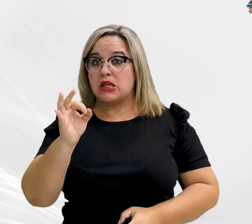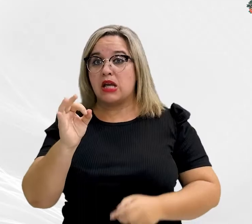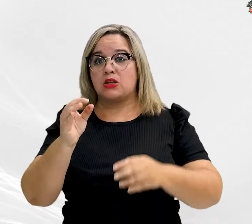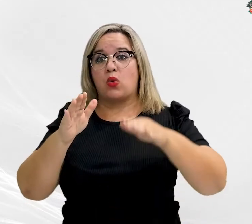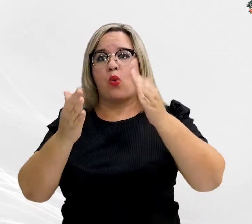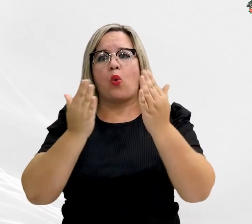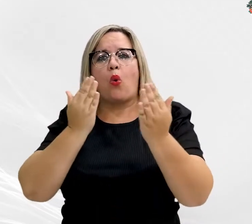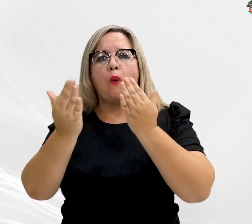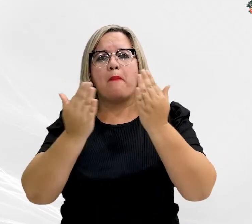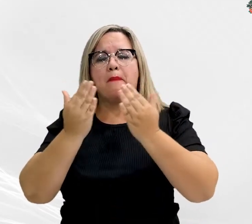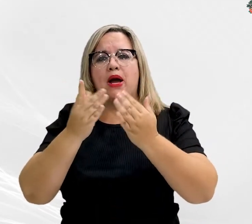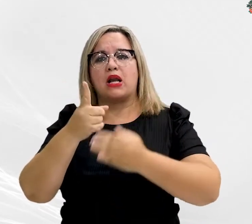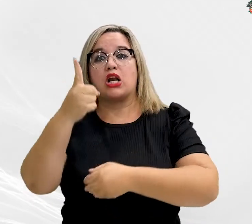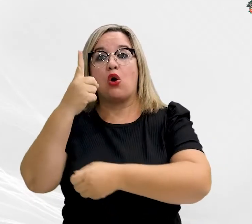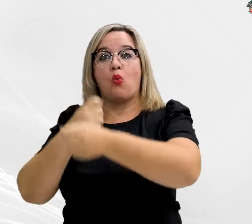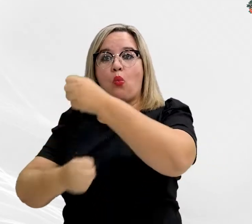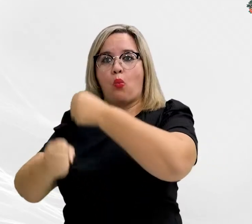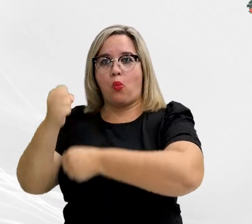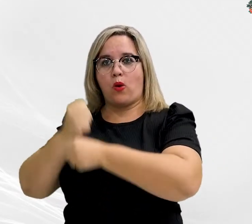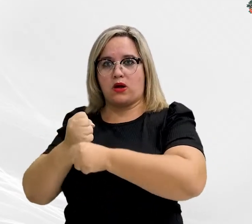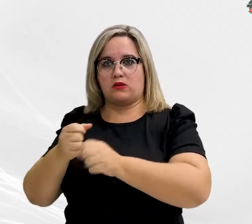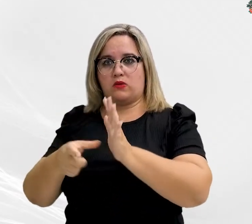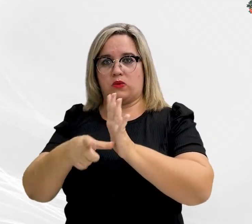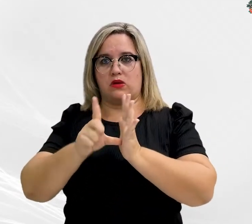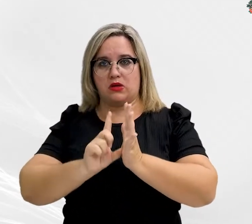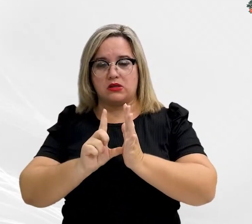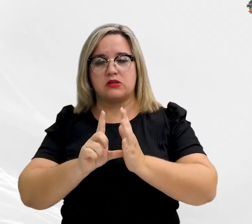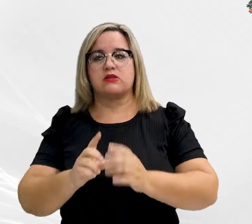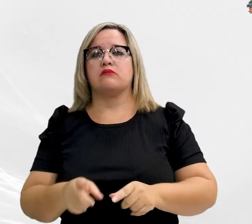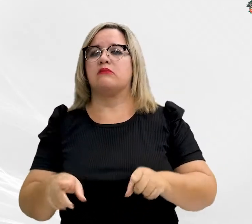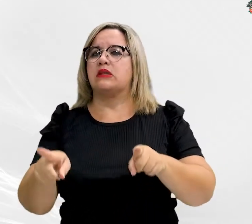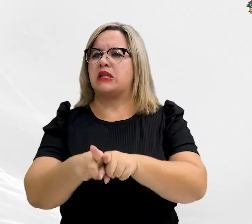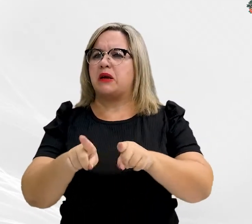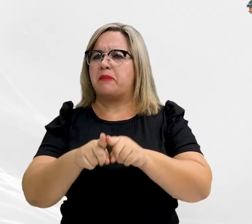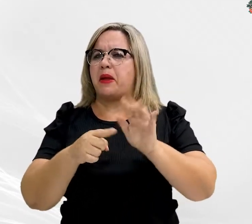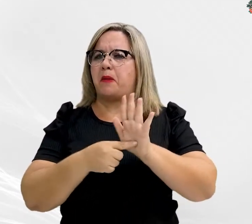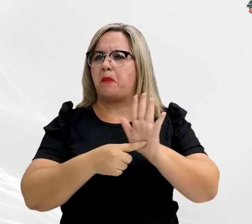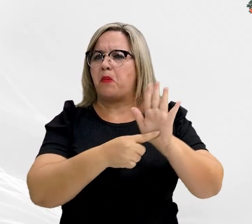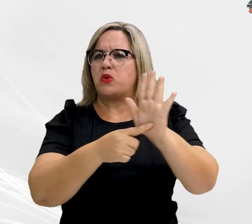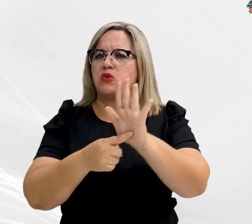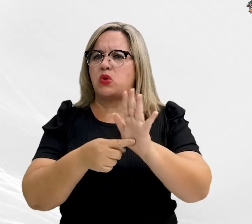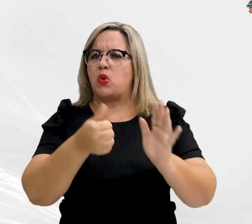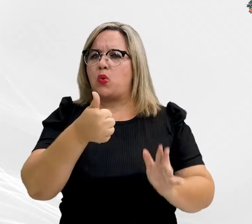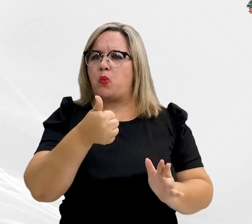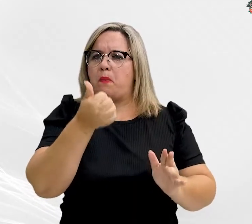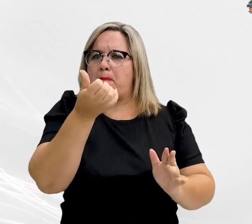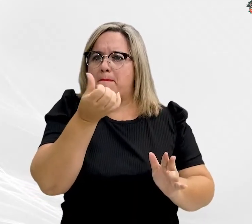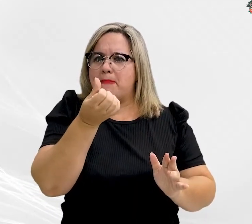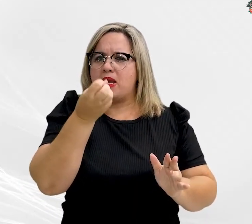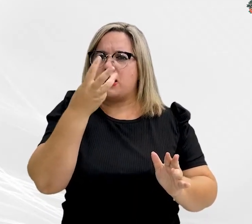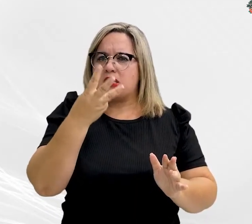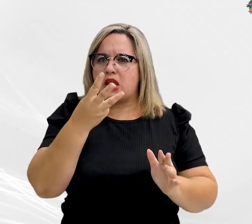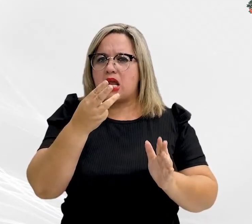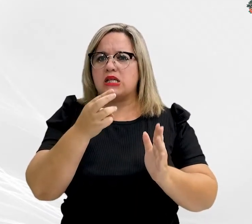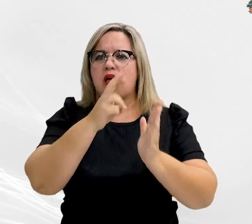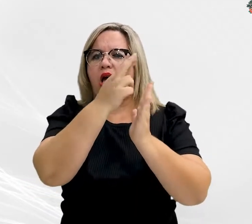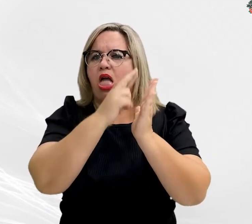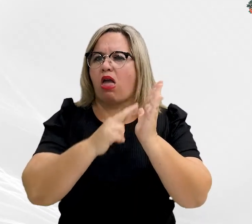além disso a equipe elaborou 163 relatórios técnicos das ações de confirmação de danos ambientais